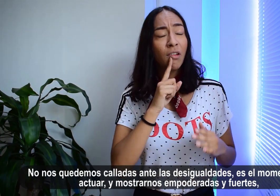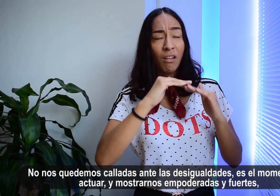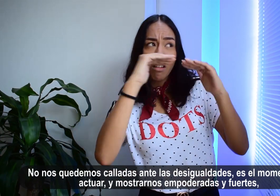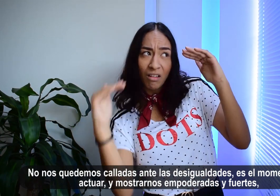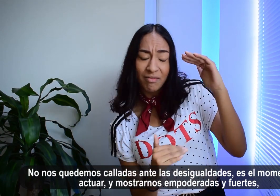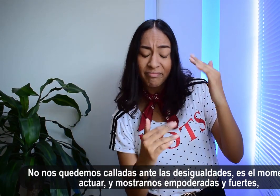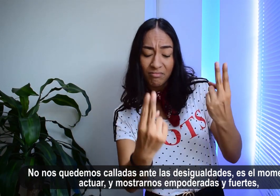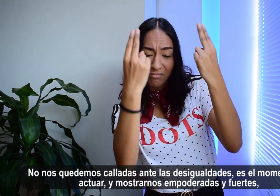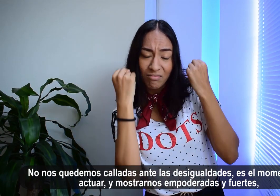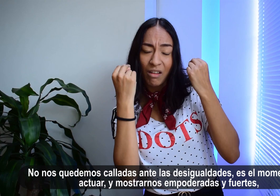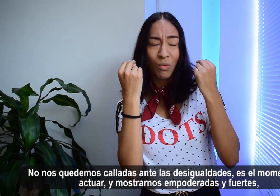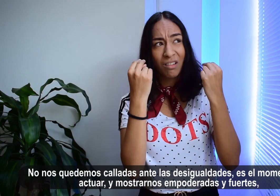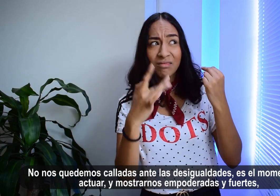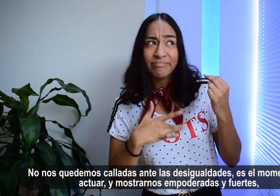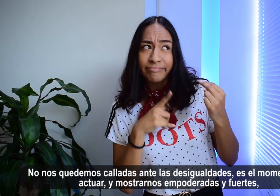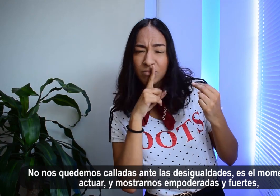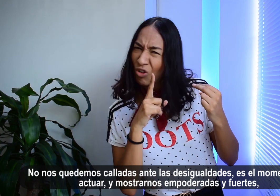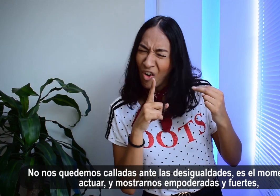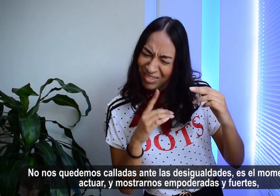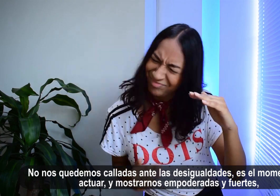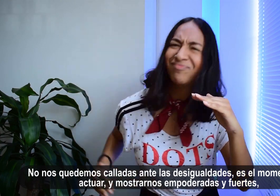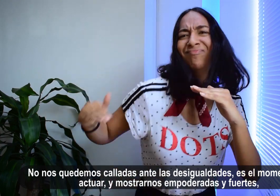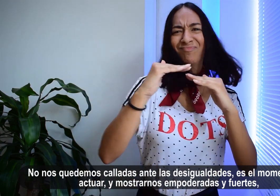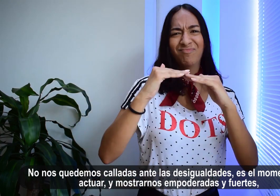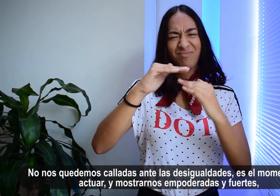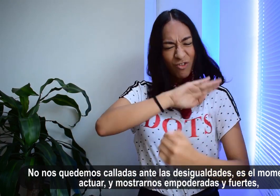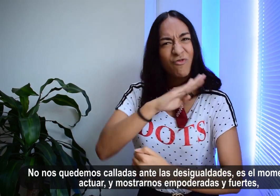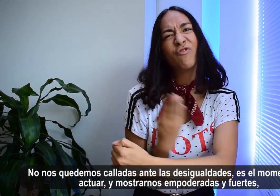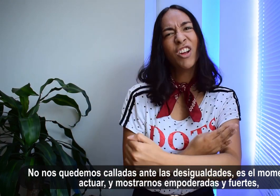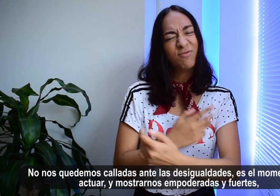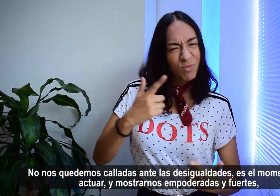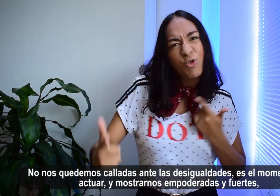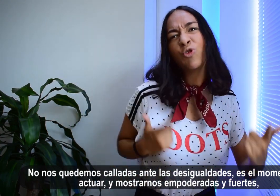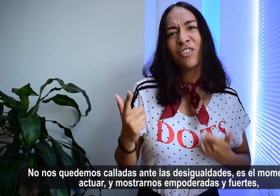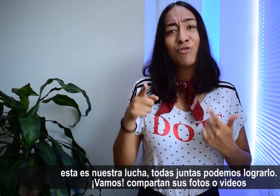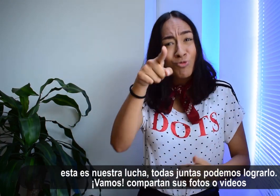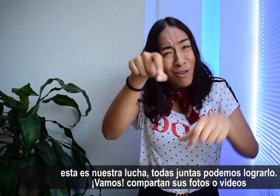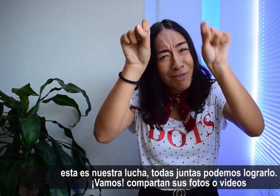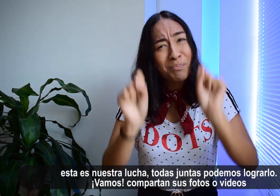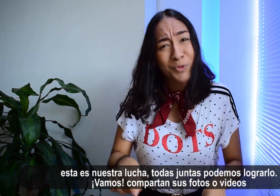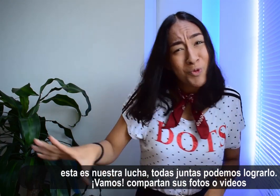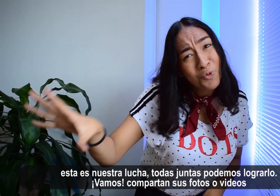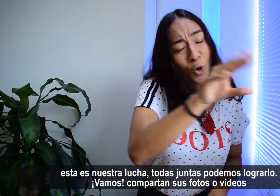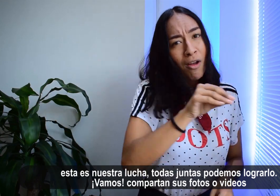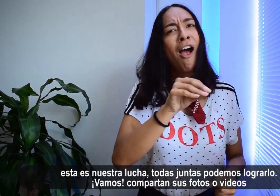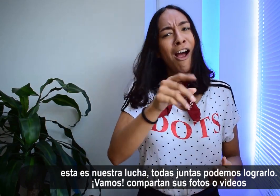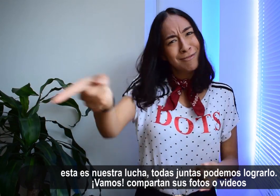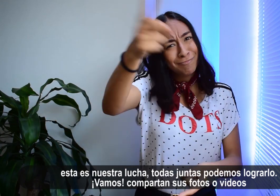calladas ante las desigualdades. Es el momento de actuar y mostrarnos empoderadas y fuertes. Esta es nuestra lucha. Todas juntas podemos